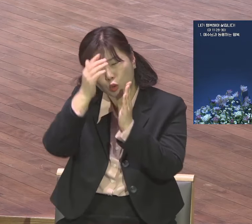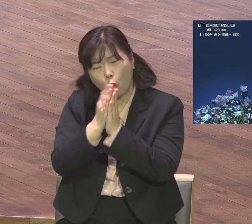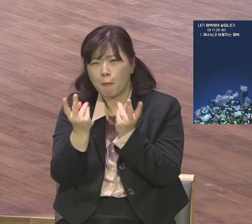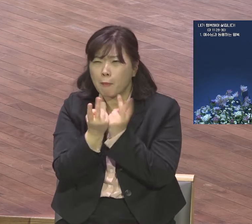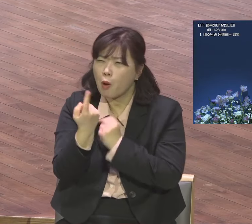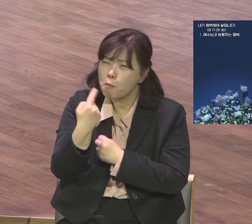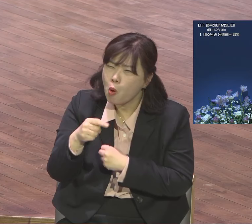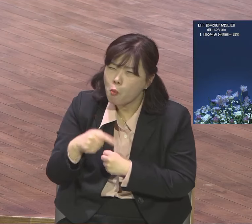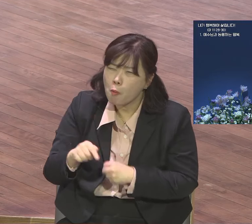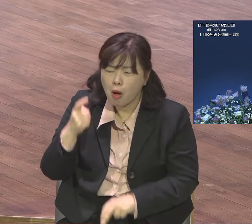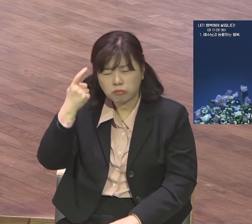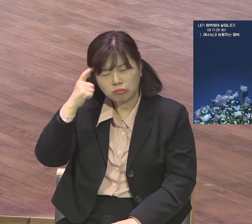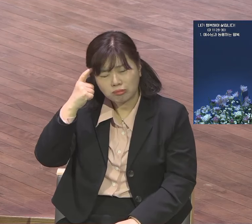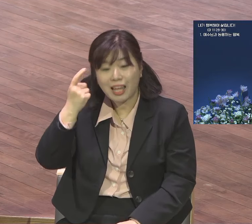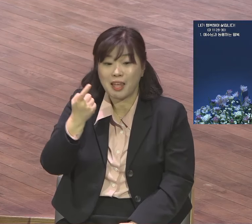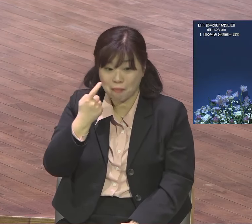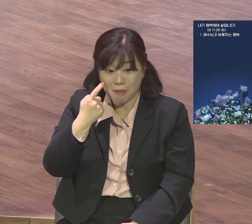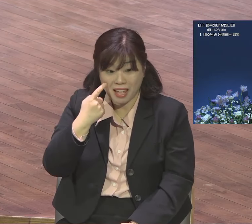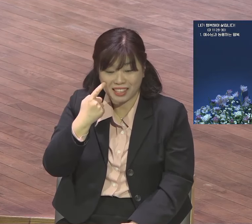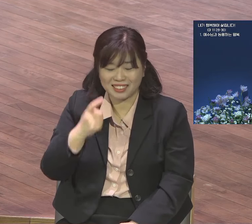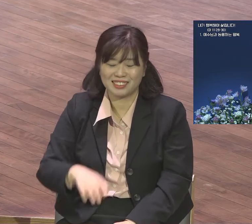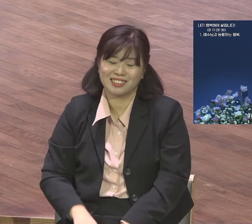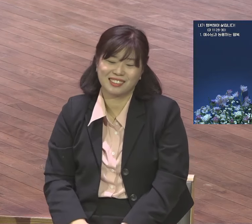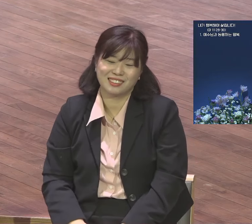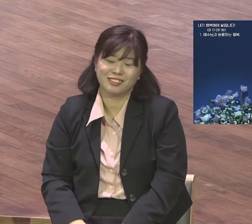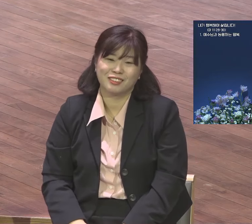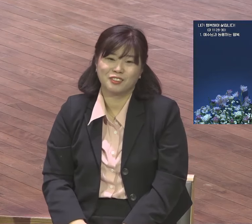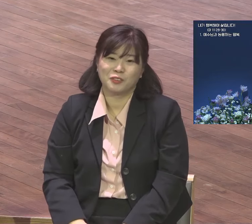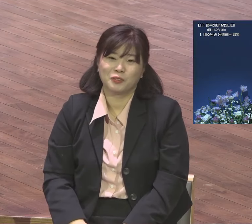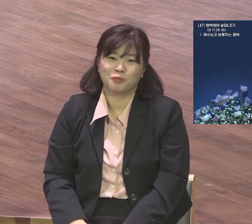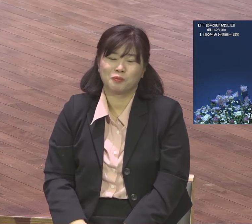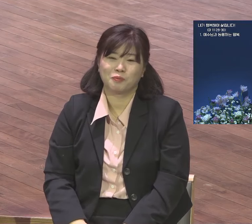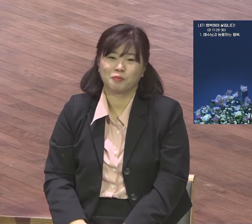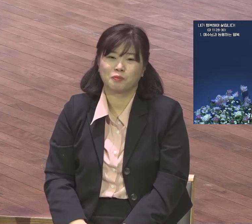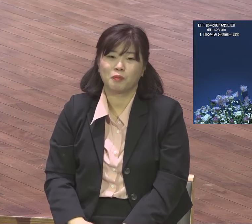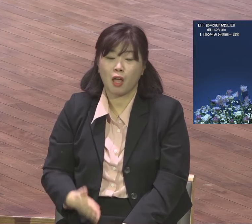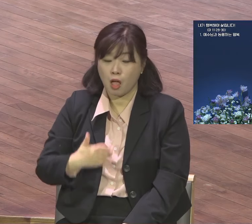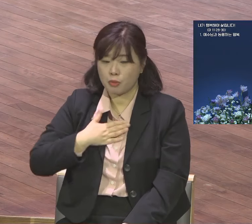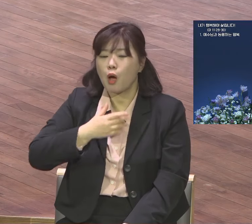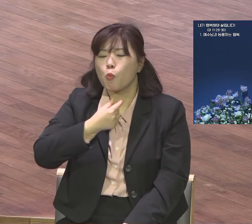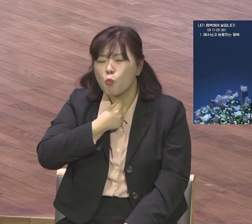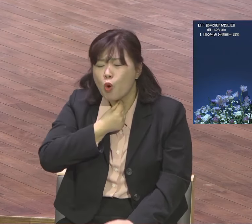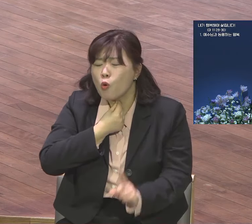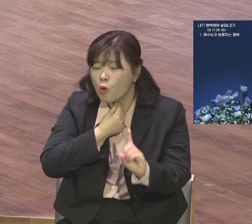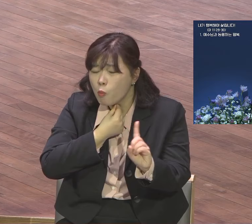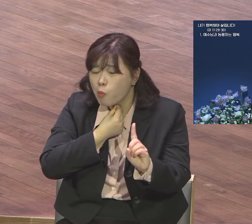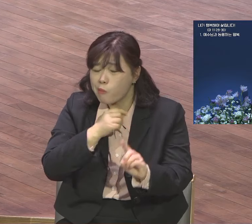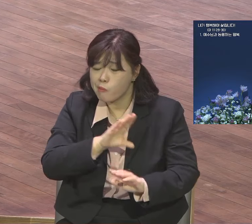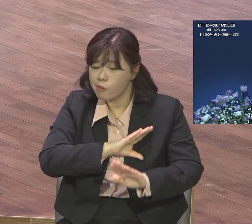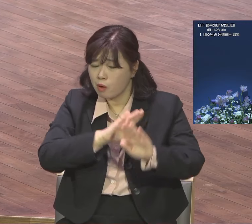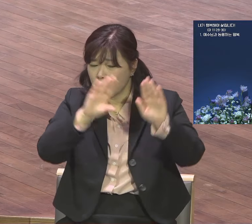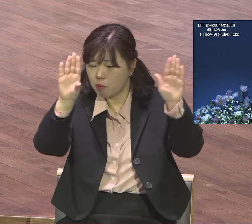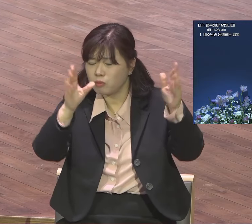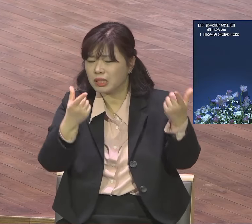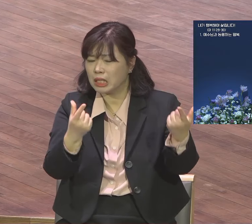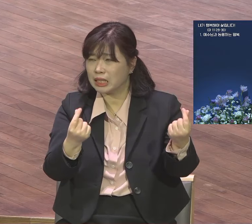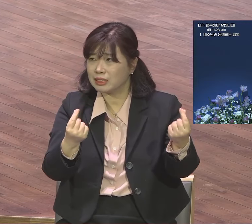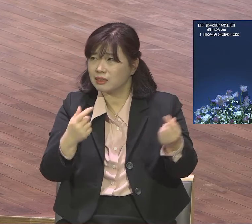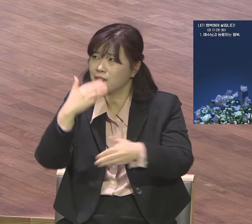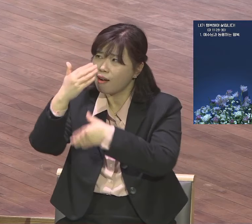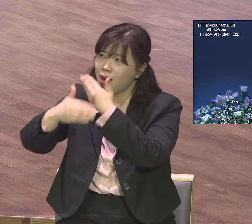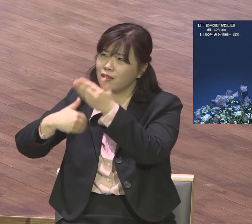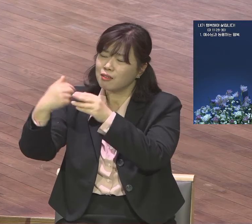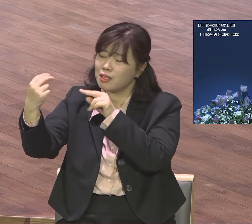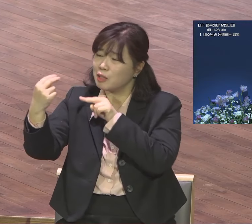저는 우리 예원교회 모든 성도님들께서 모세처럼 하나님과 대면하여 아시던 자라는 별칭을